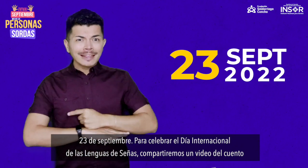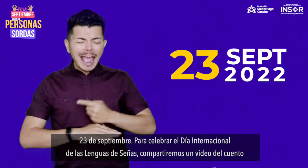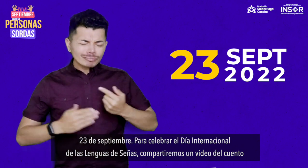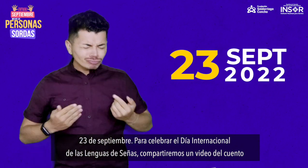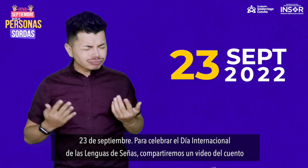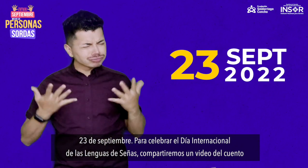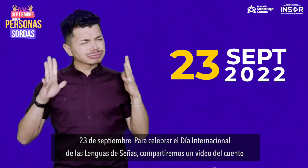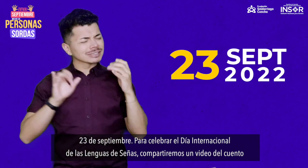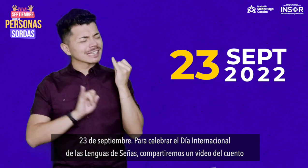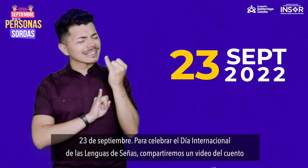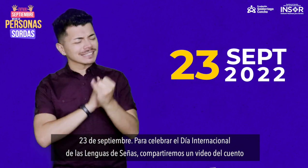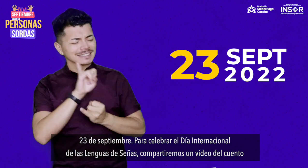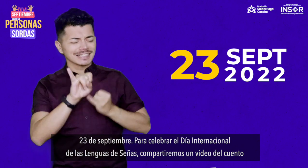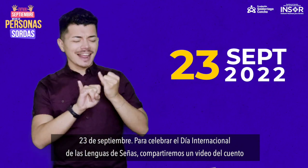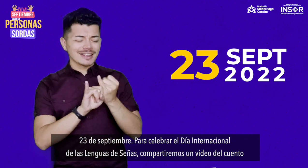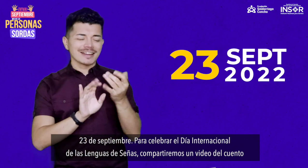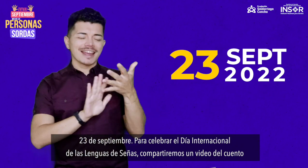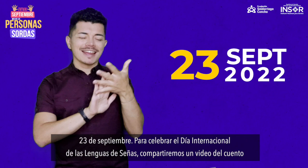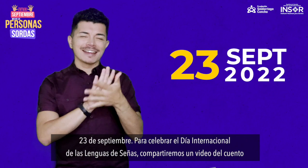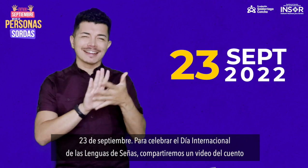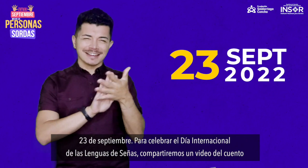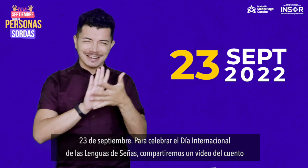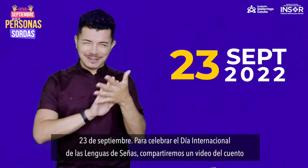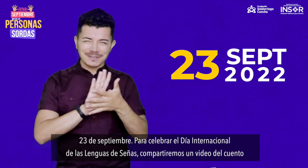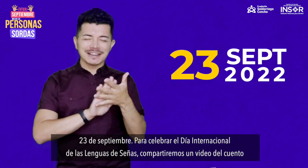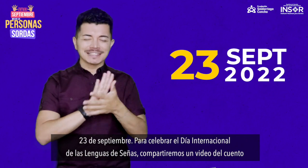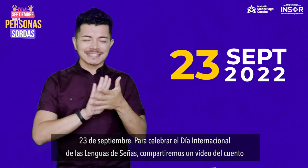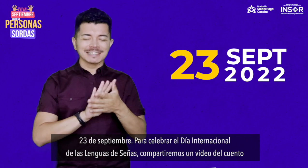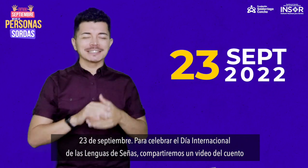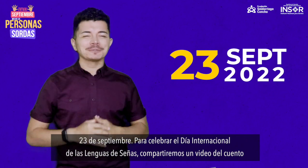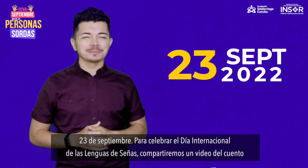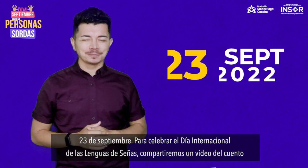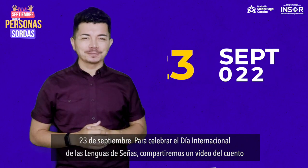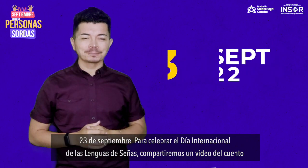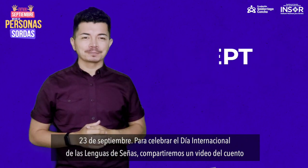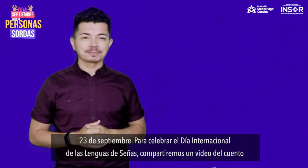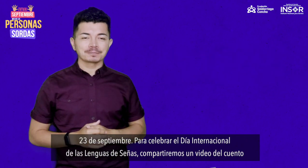Para celebrar el Día Internacional de la Lengua de Señas, compartiremos un video del cuento